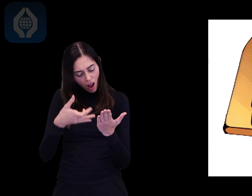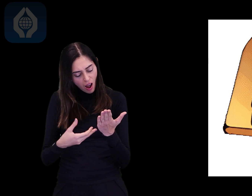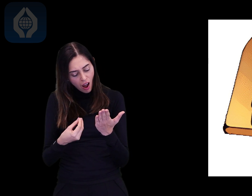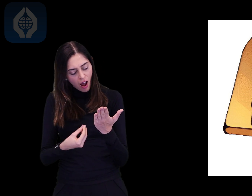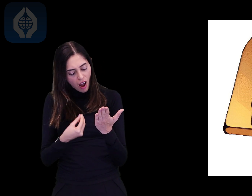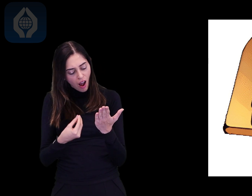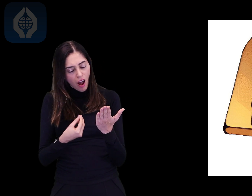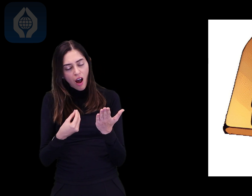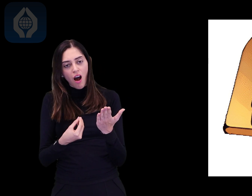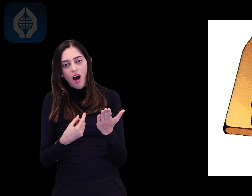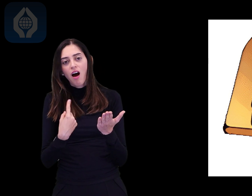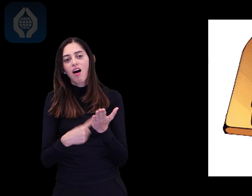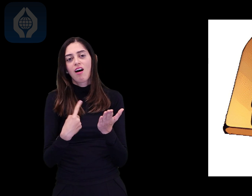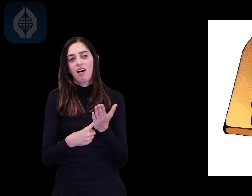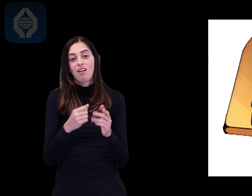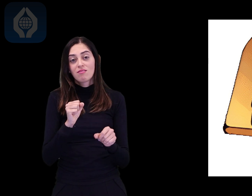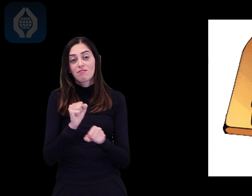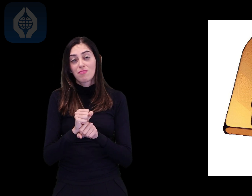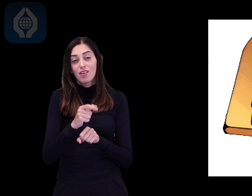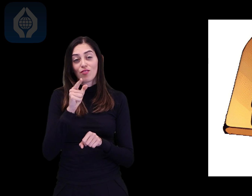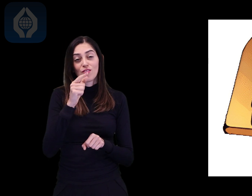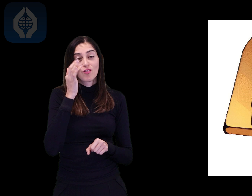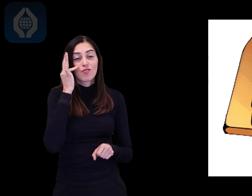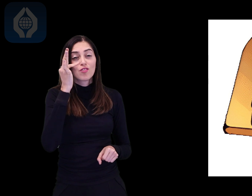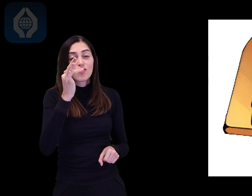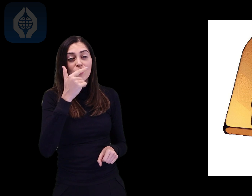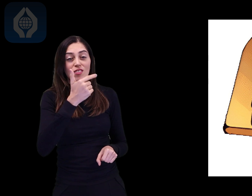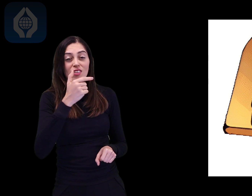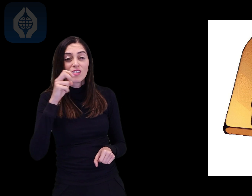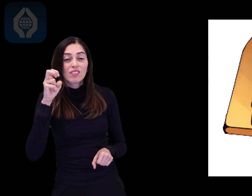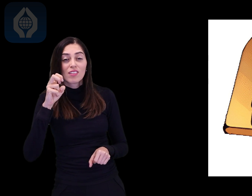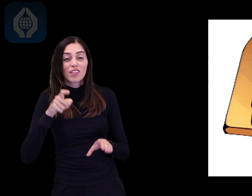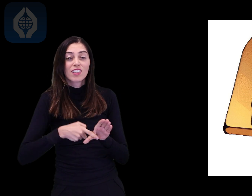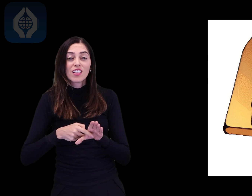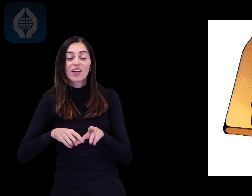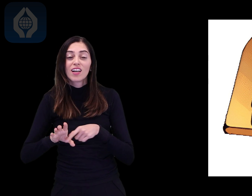diz. Conto com você no nosso 25º passo dessa jornada, ou